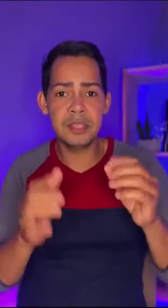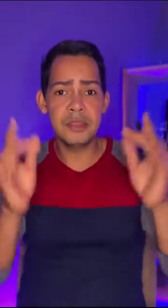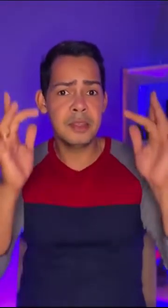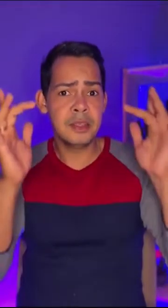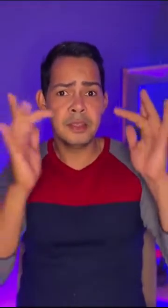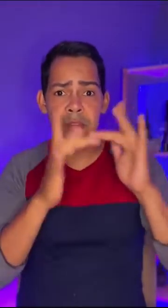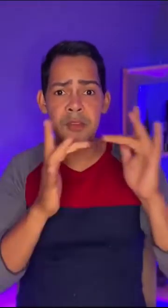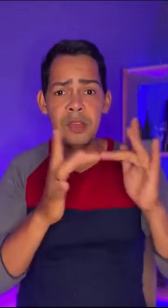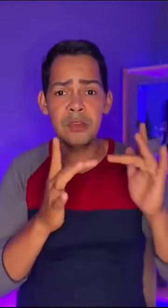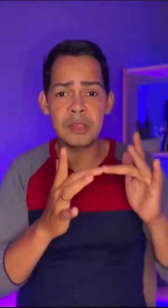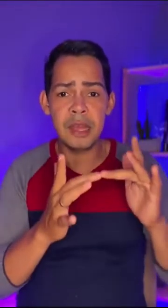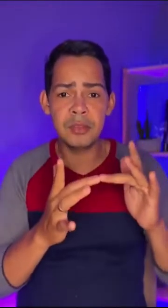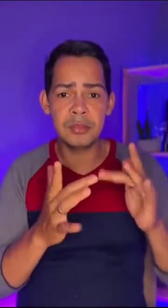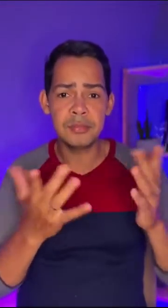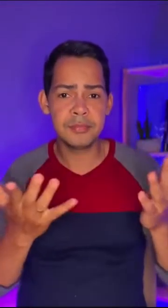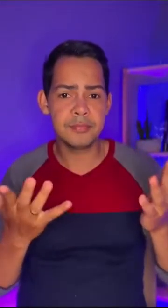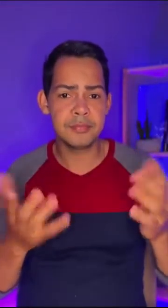você não tem contato?